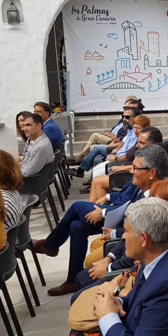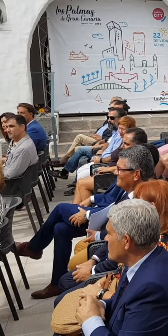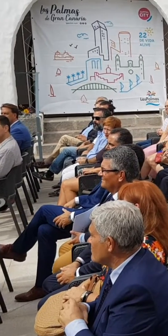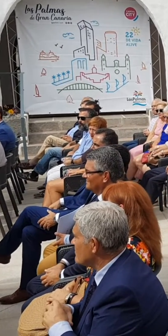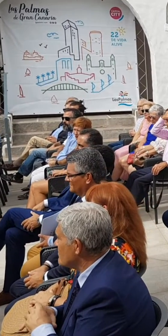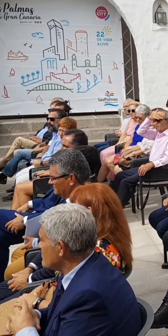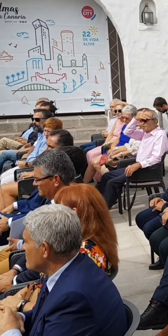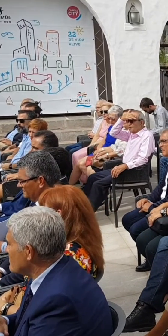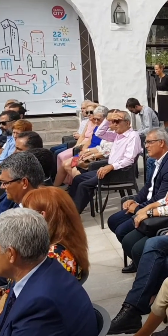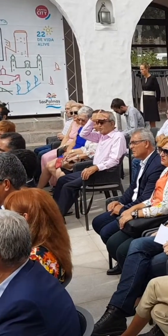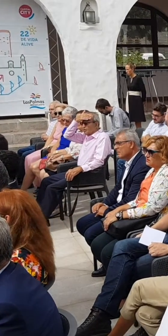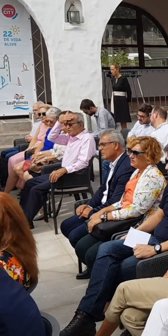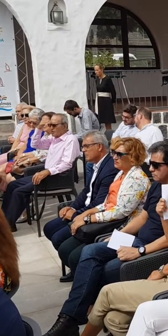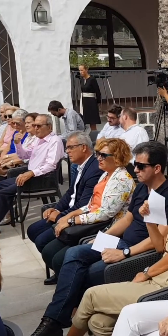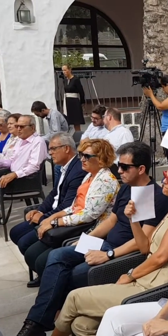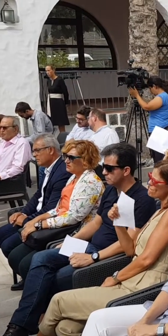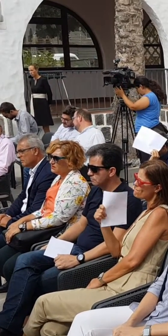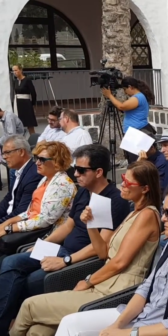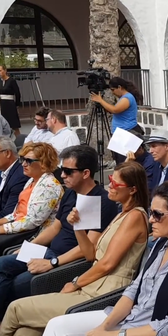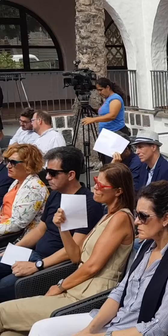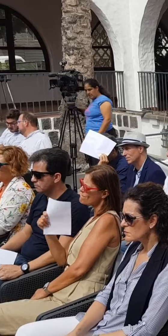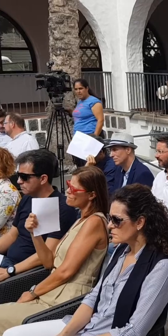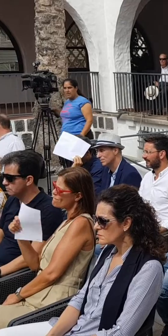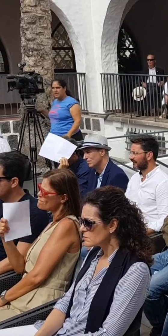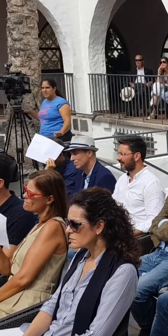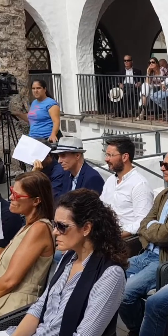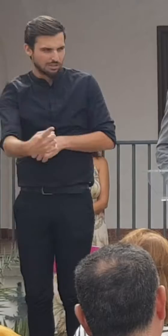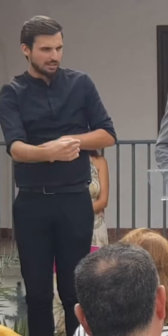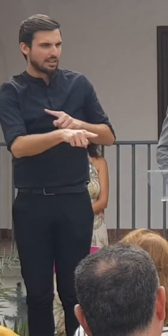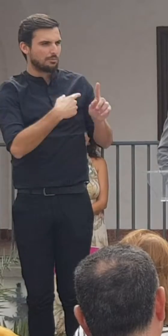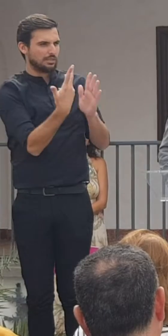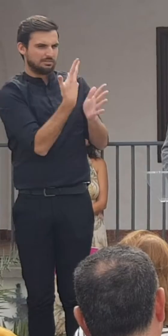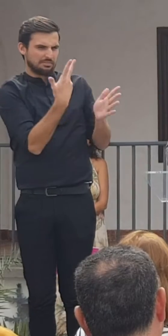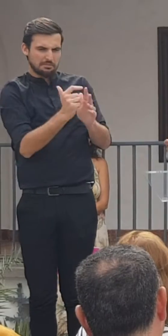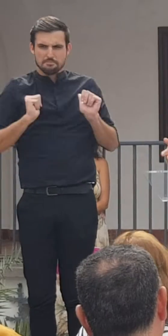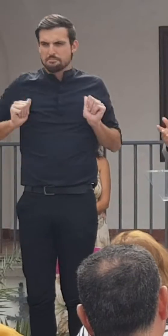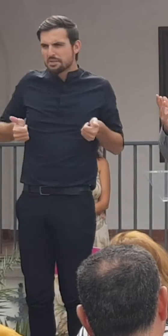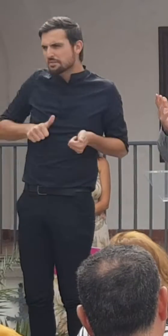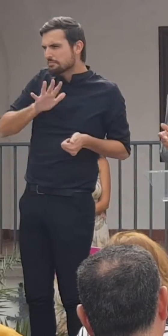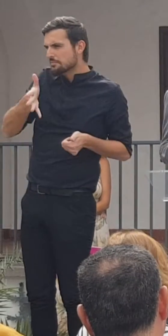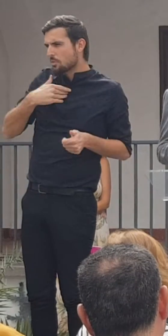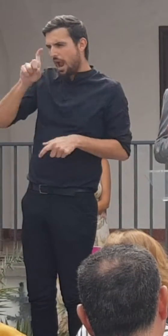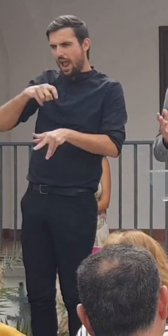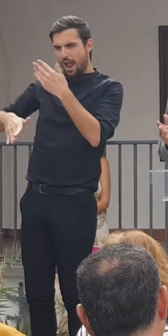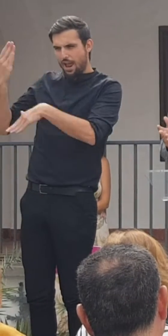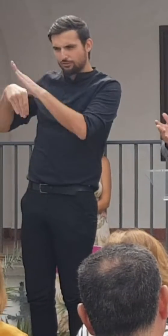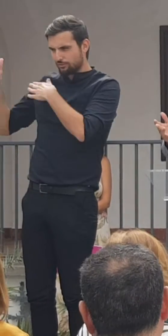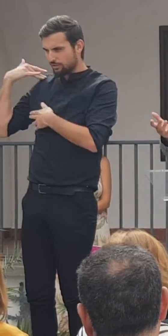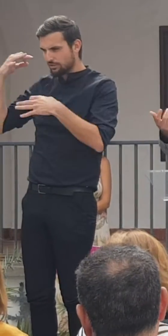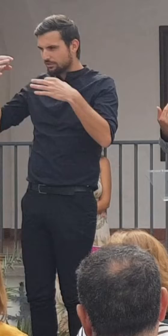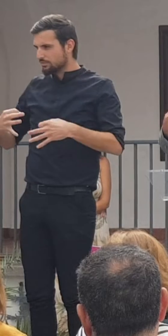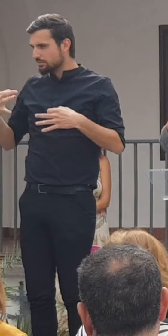respeto a nuestra historia, a nuestras tradiciones. Supongo que Bernardo tendrá una referencia de cuándo empezó esto y por qué. Hace ya